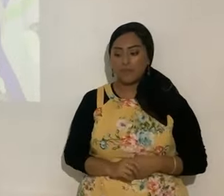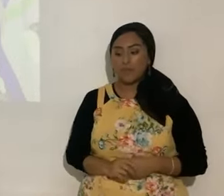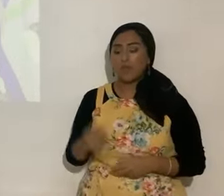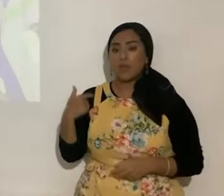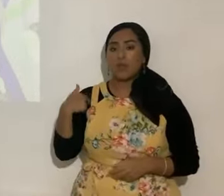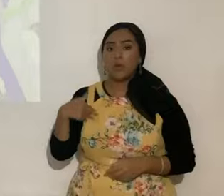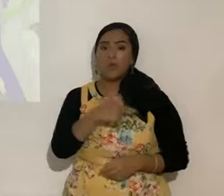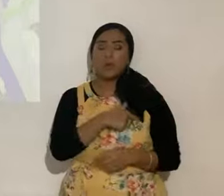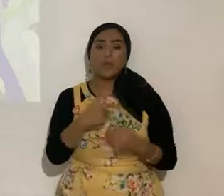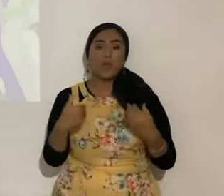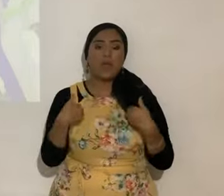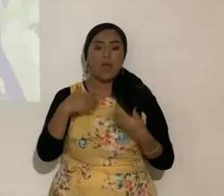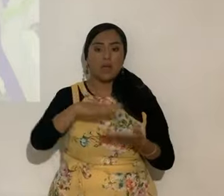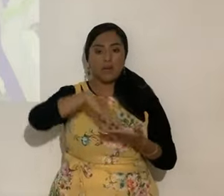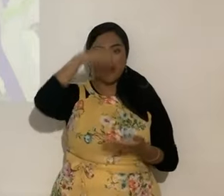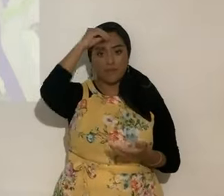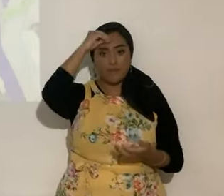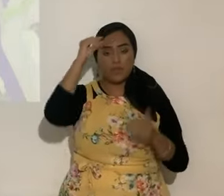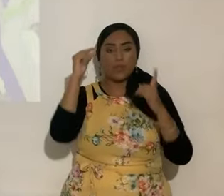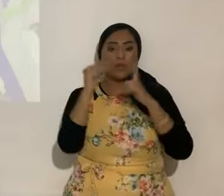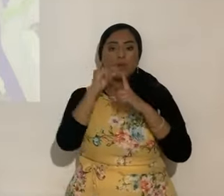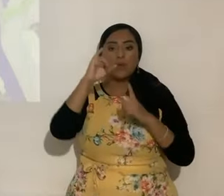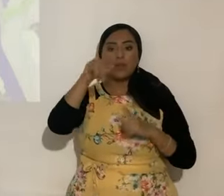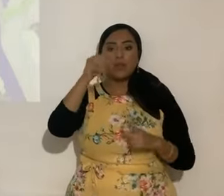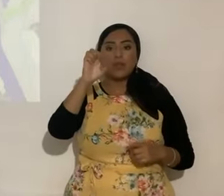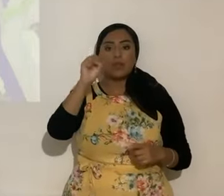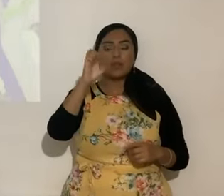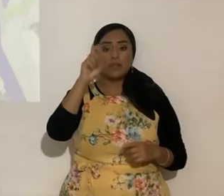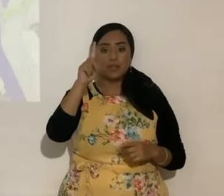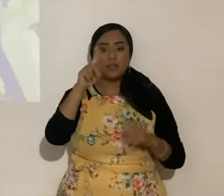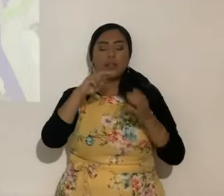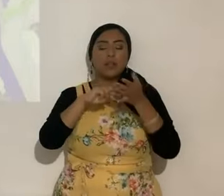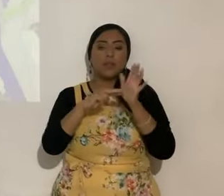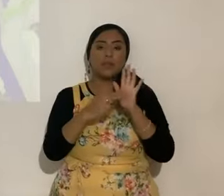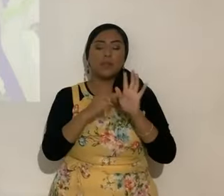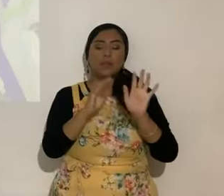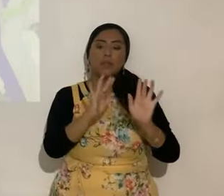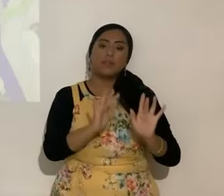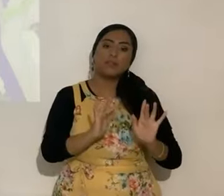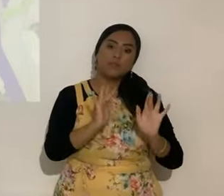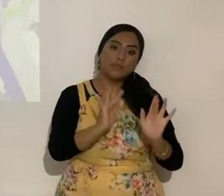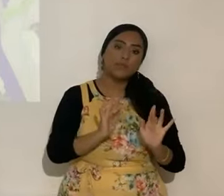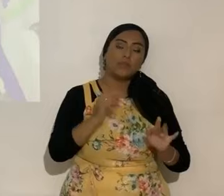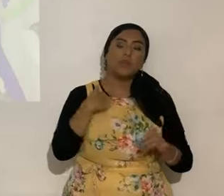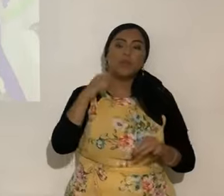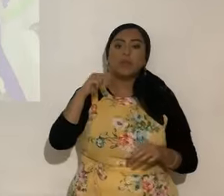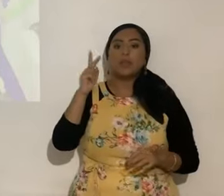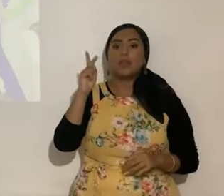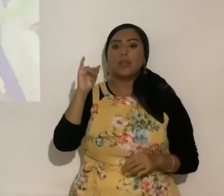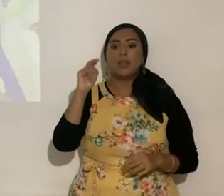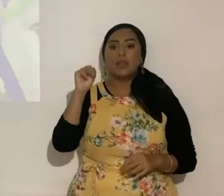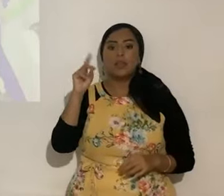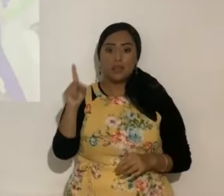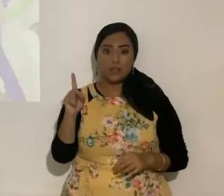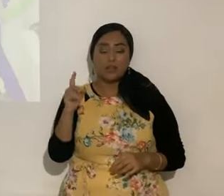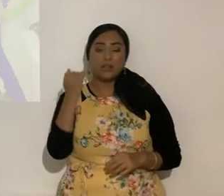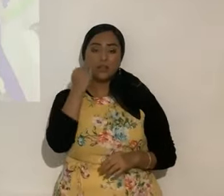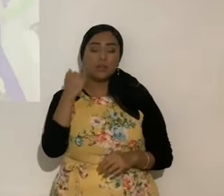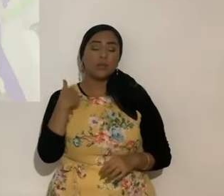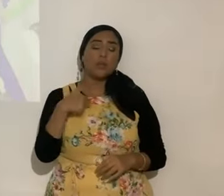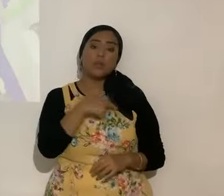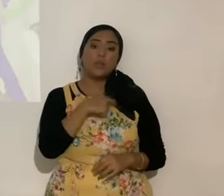hemos aprendido Geset, la palabra Geset, que quiere decir bondad, ser bondadoso, ¿sí? Si se